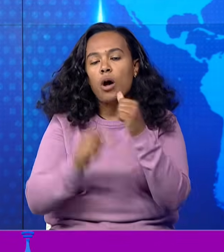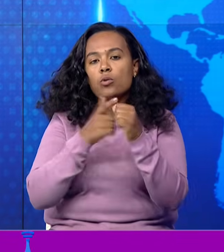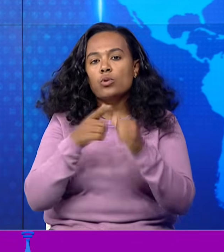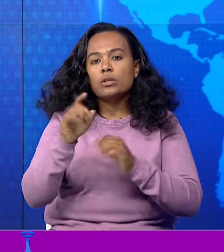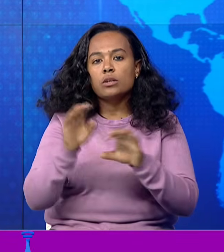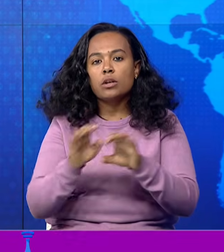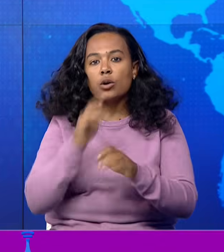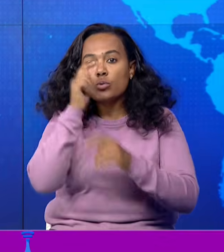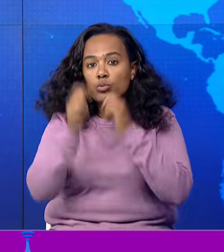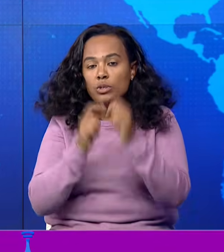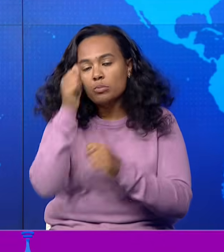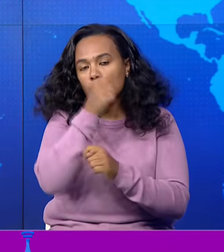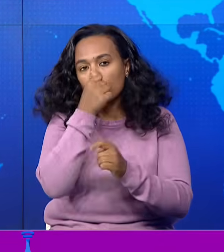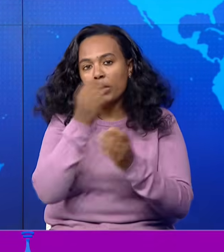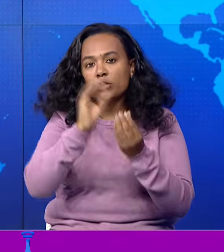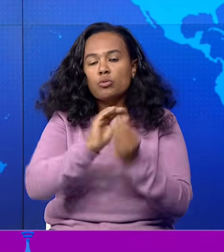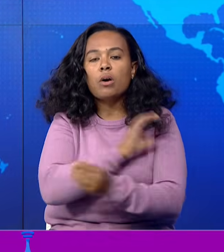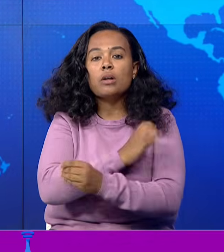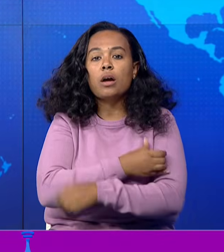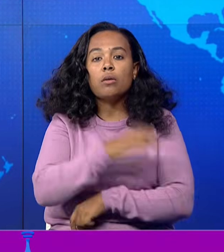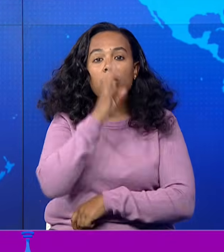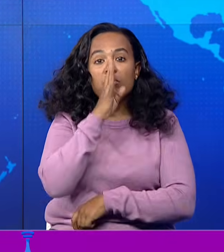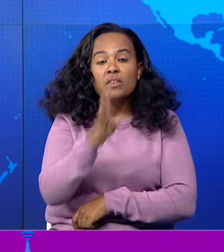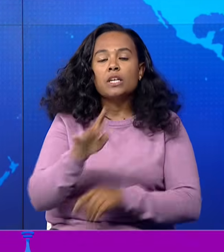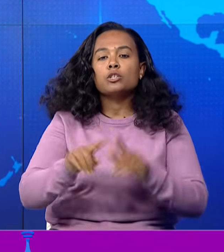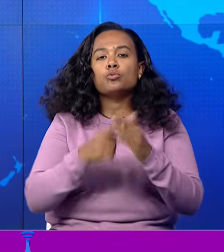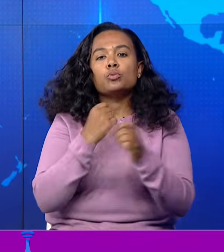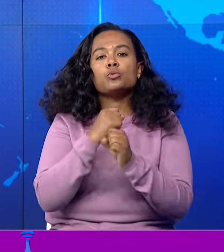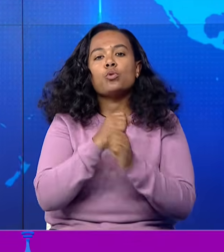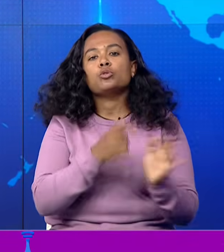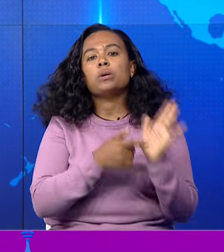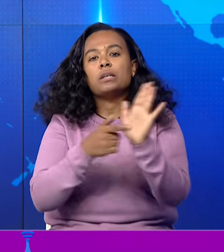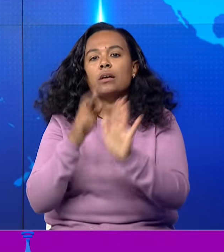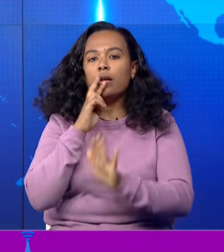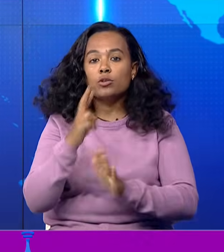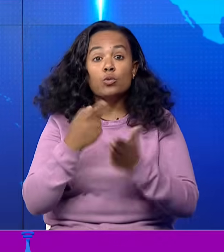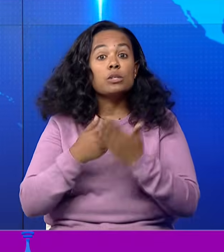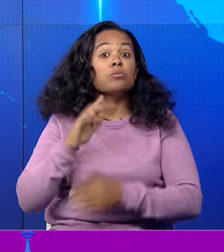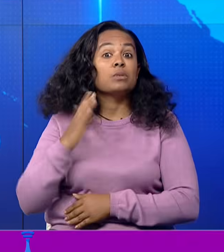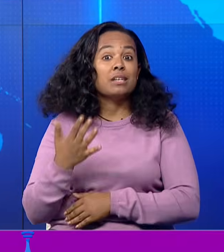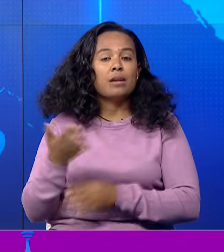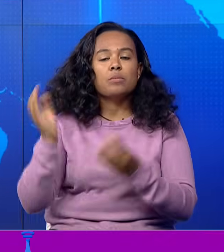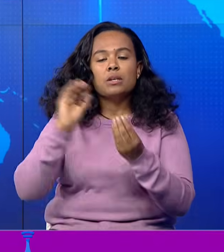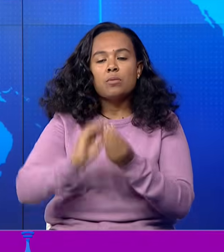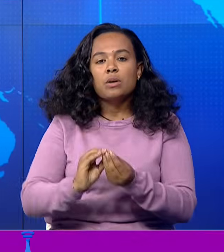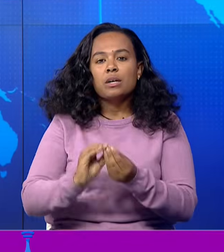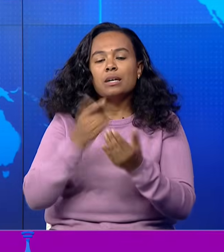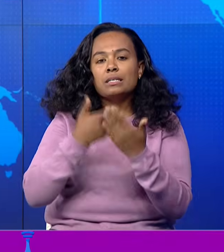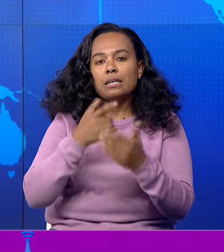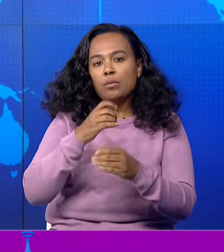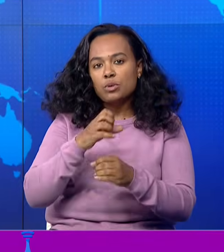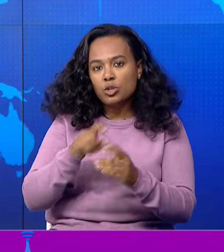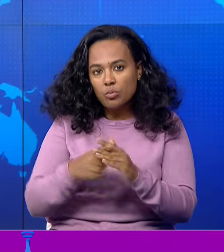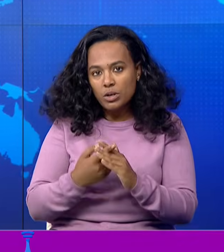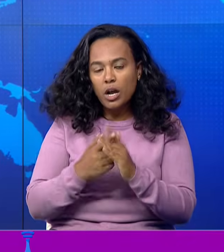ቱሪዝም ለኢትዮጵያ ተጨማሪ አቅም እንደሚፈጥርላት የተጀመሩ ስራዎች ማሳያ ናቸው። ለዚህም ይመስላል መደመር ከምናብ የሚጀምር